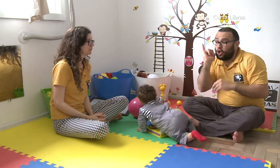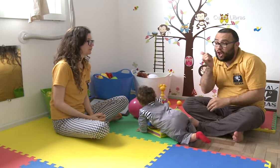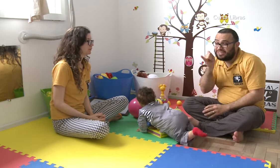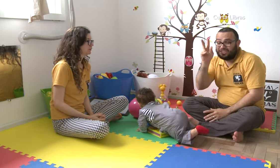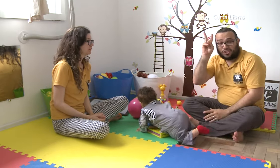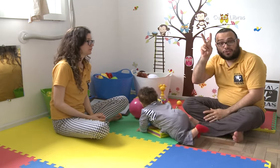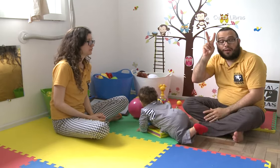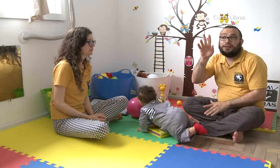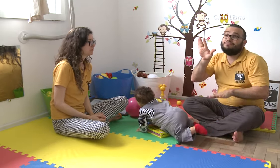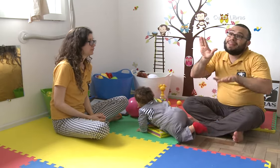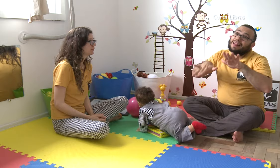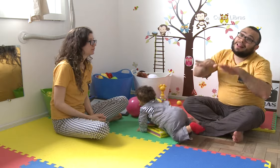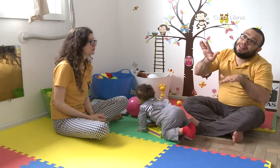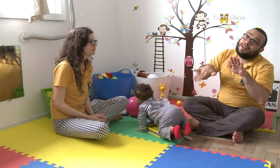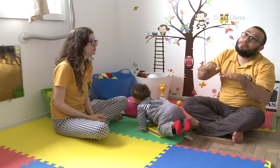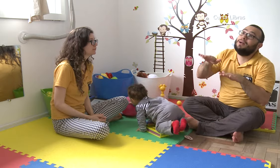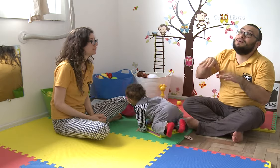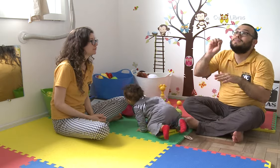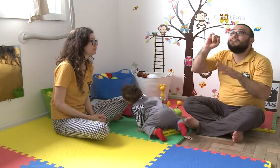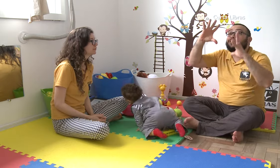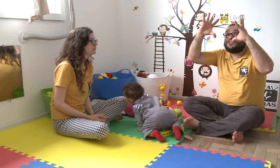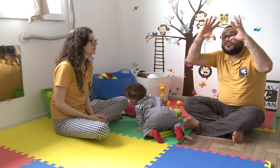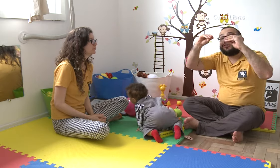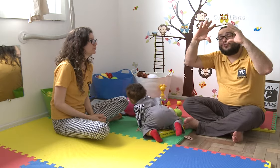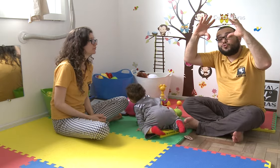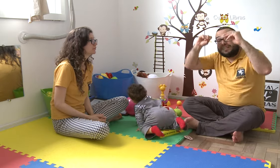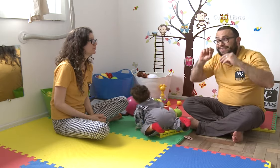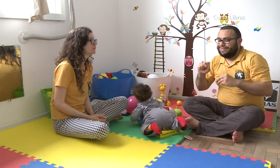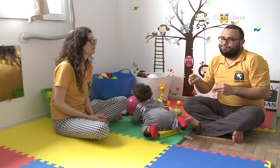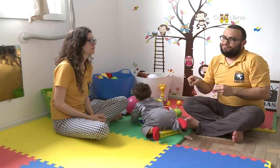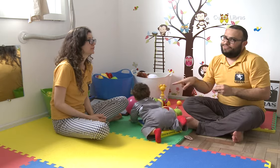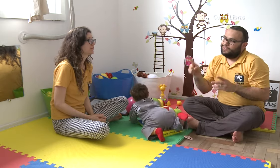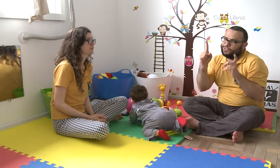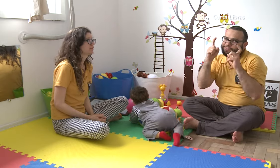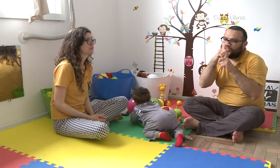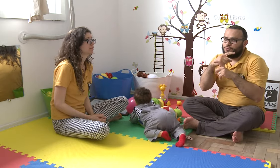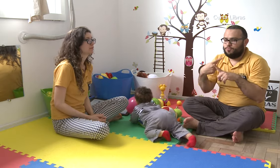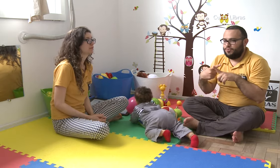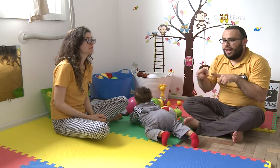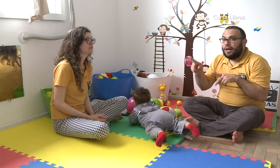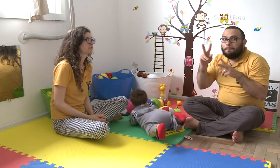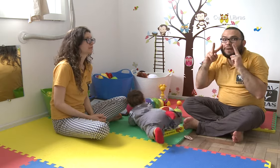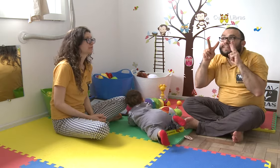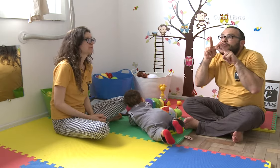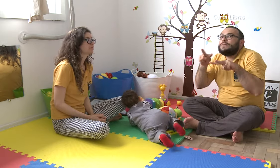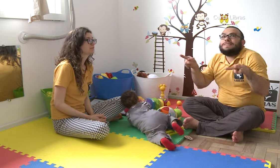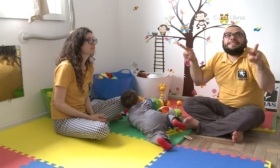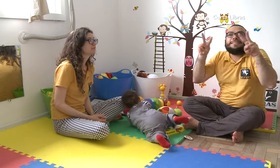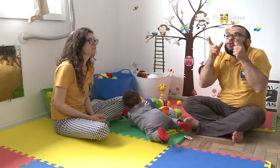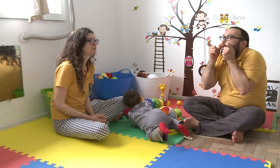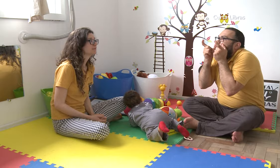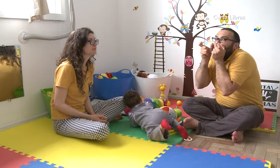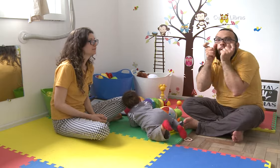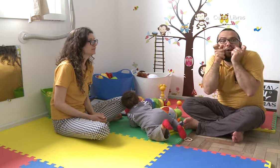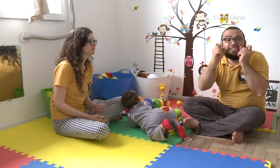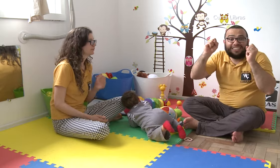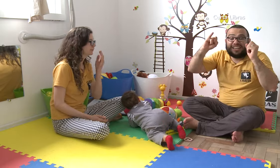história depende muito porque com ela é difícil. Porque ela é muito visual, muito curiosa. Então se a luz está